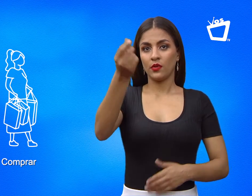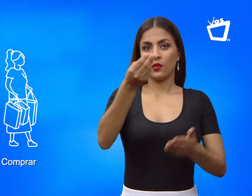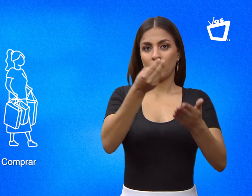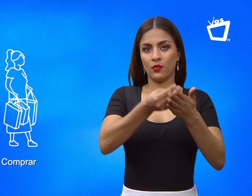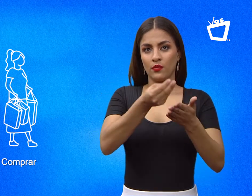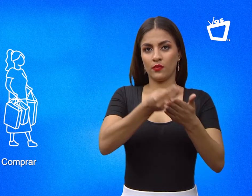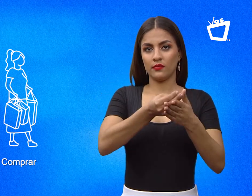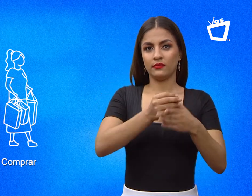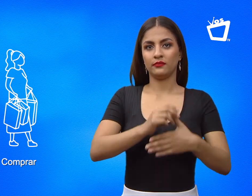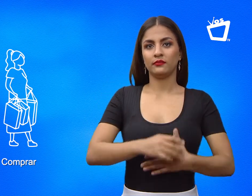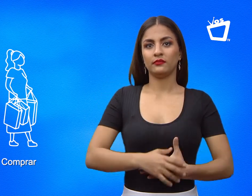Comprar.